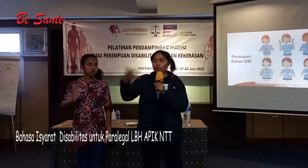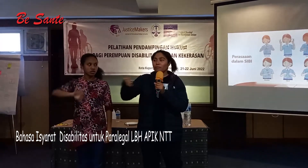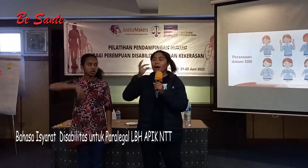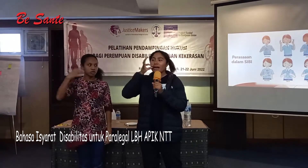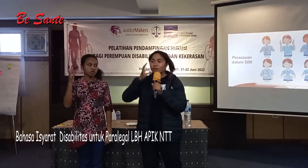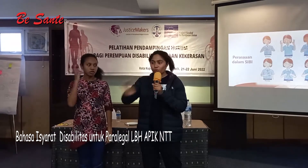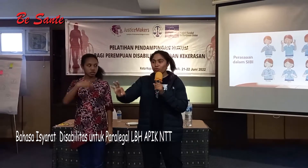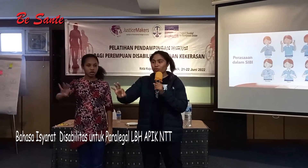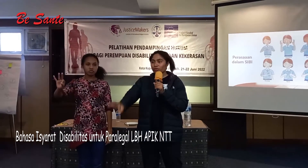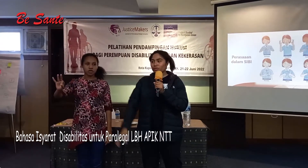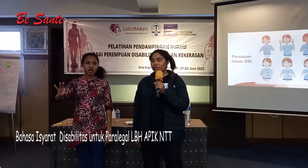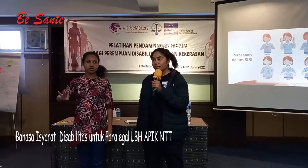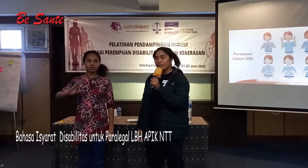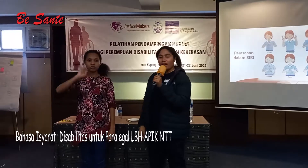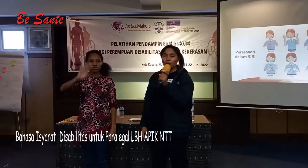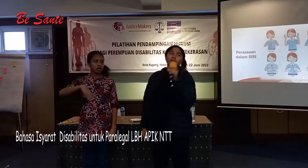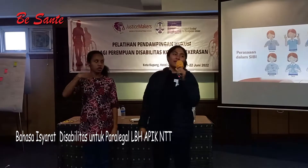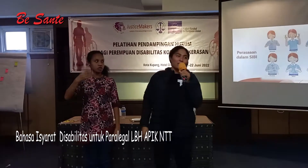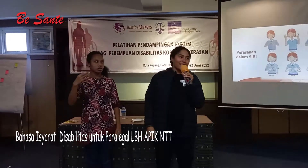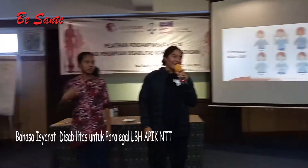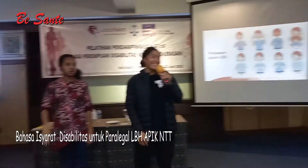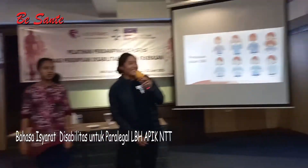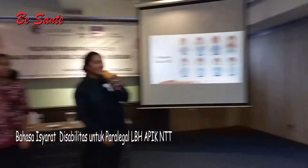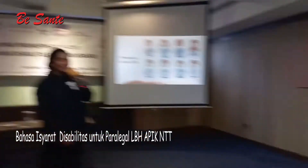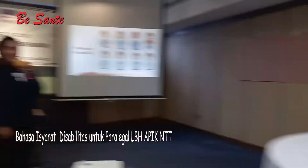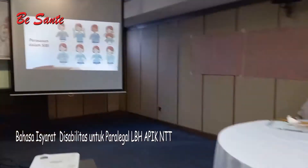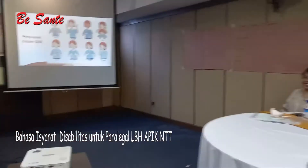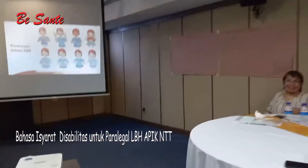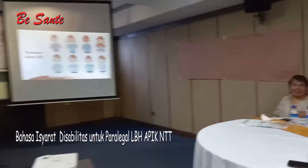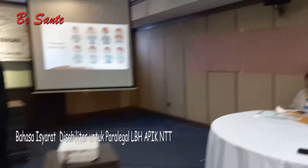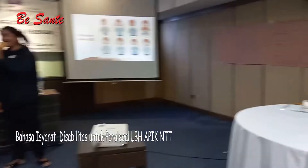tahun baru. Aduh, masih terlalu banyak. Oke.